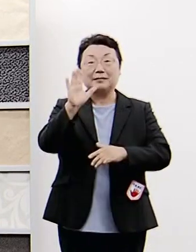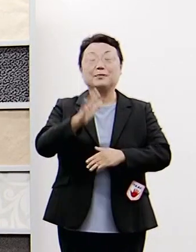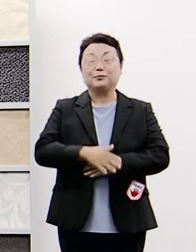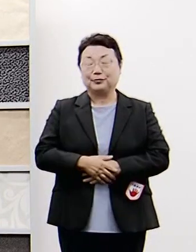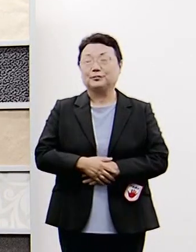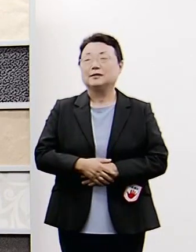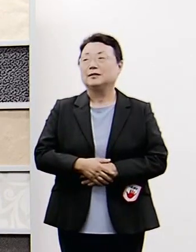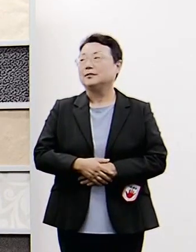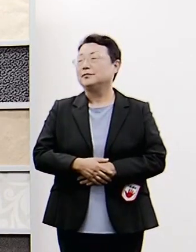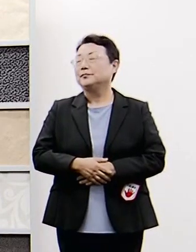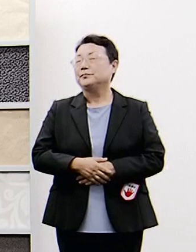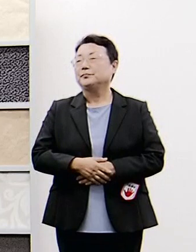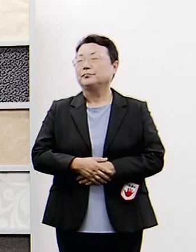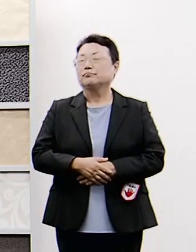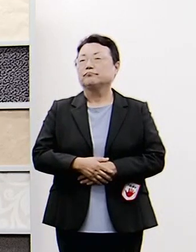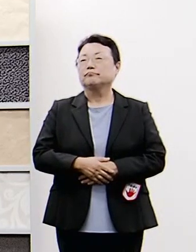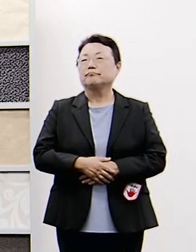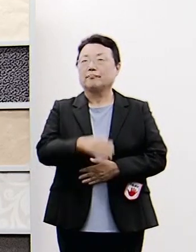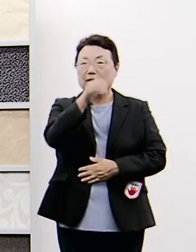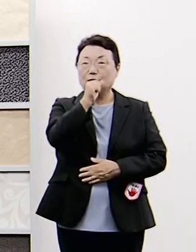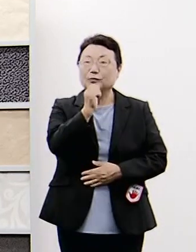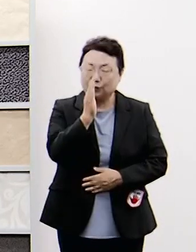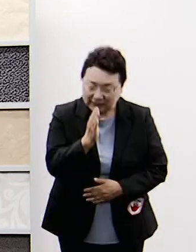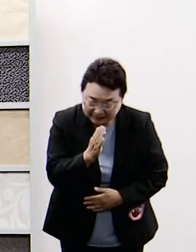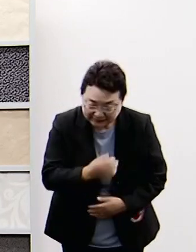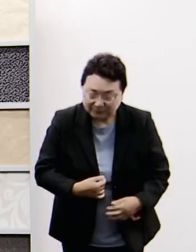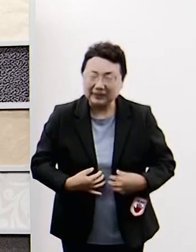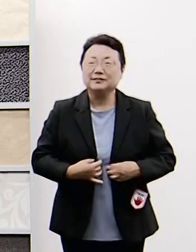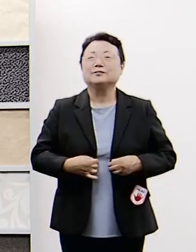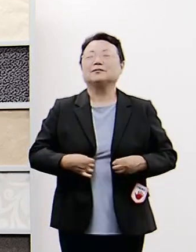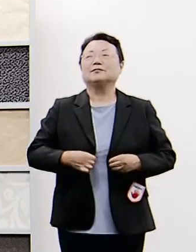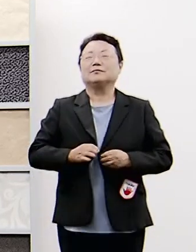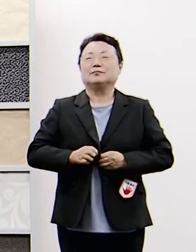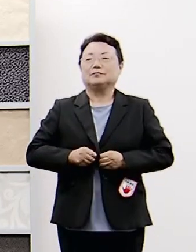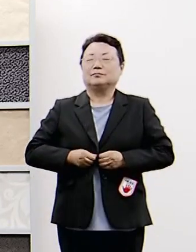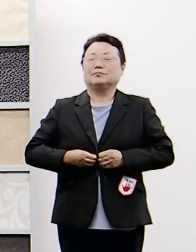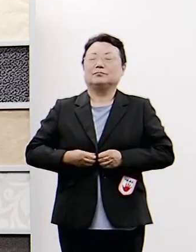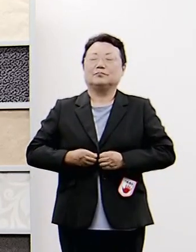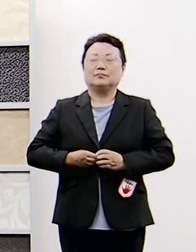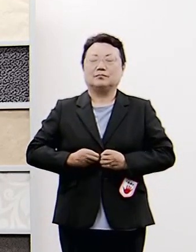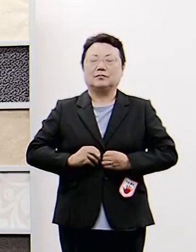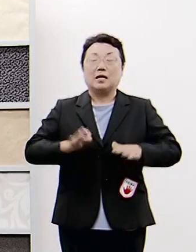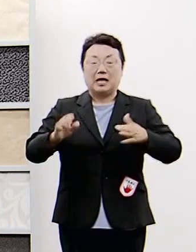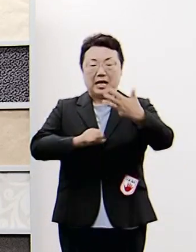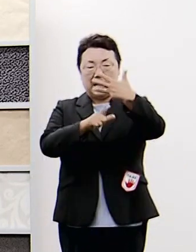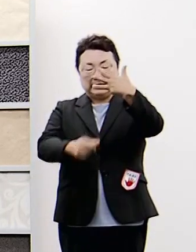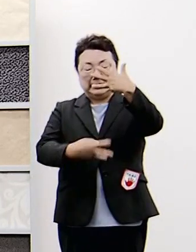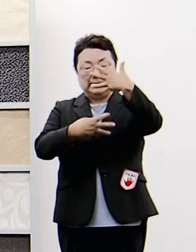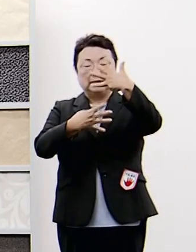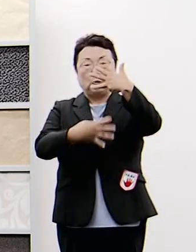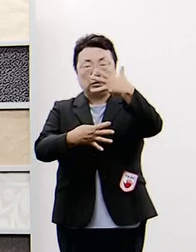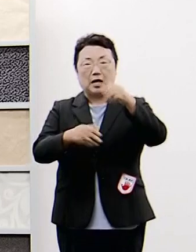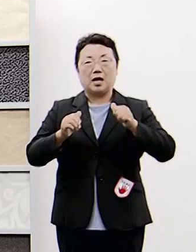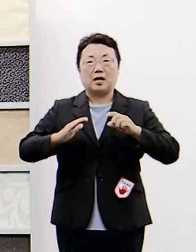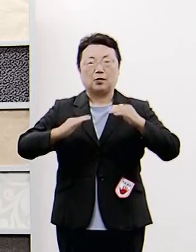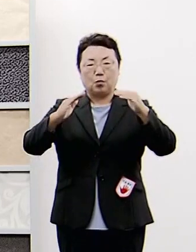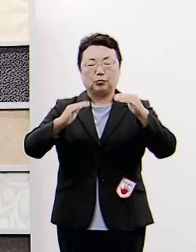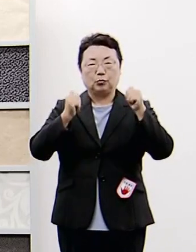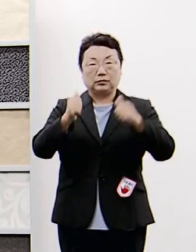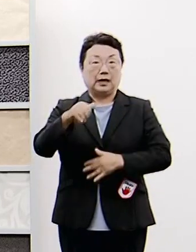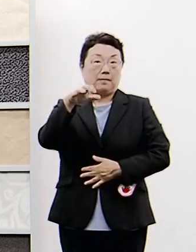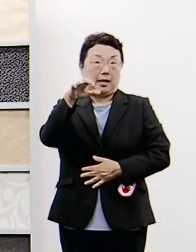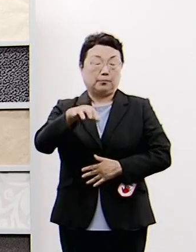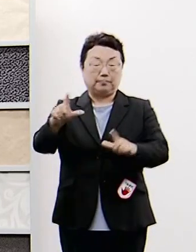いたしますそれではよろしくお願いをいたします本日令和5年8月4日に東京高等裁判所において下されまし